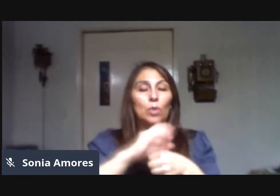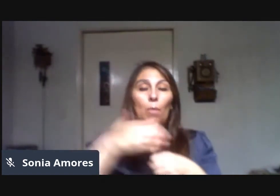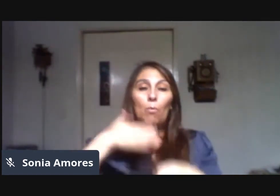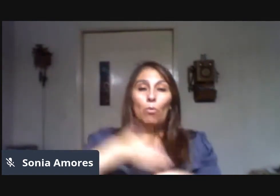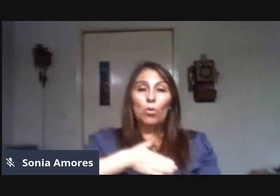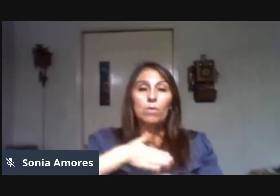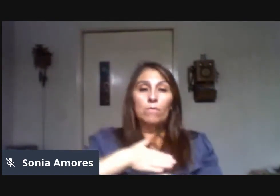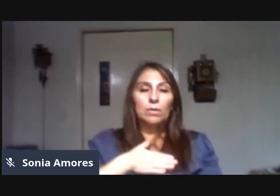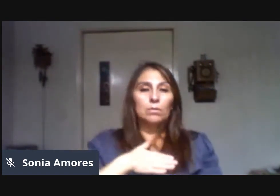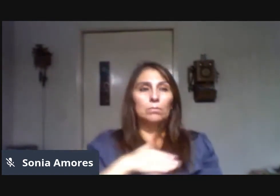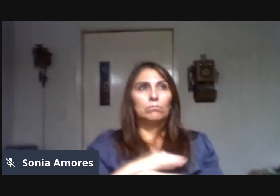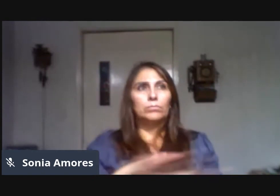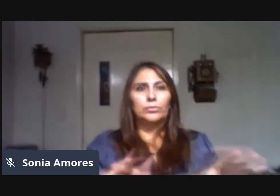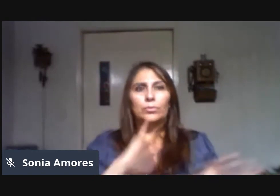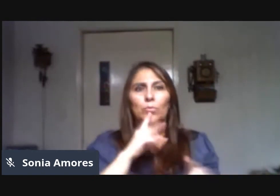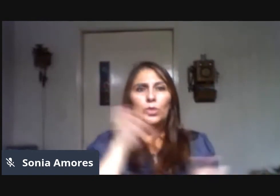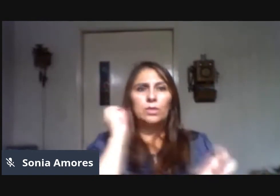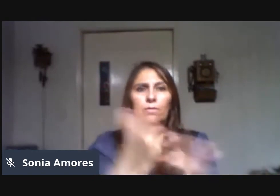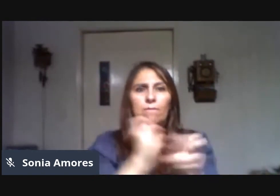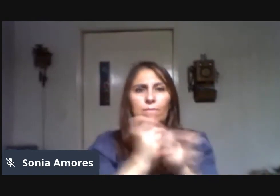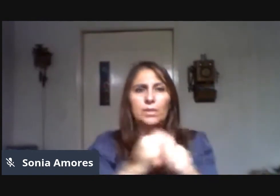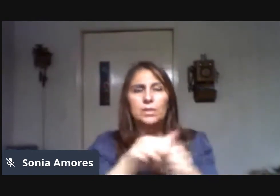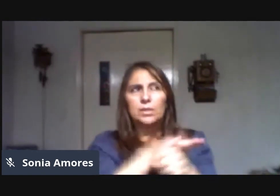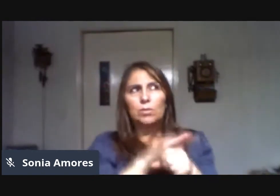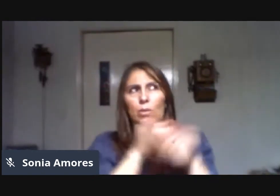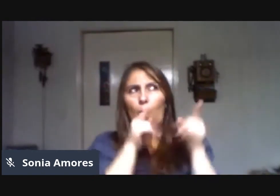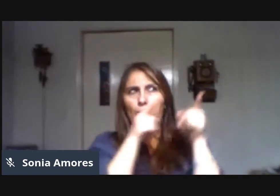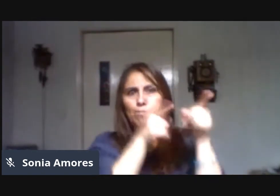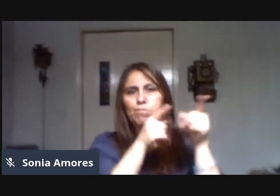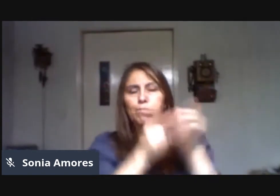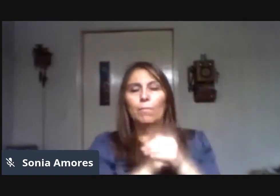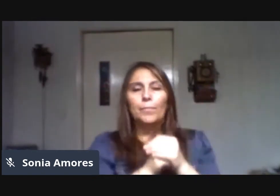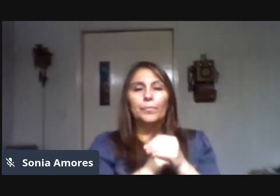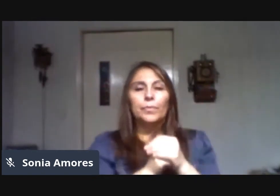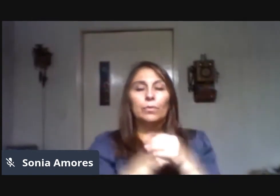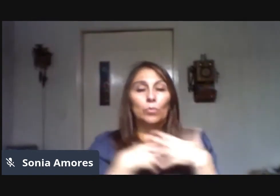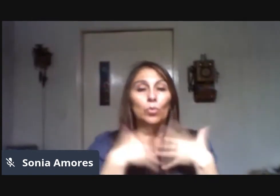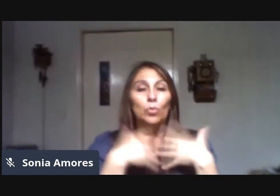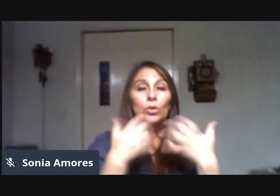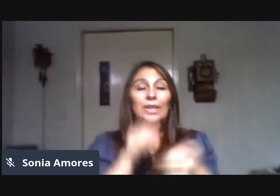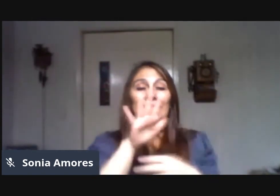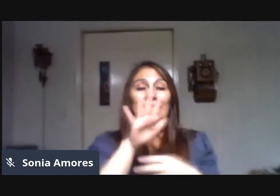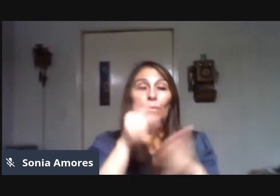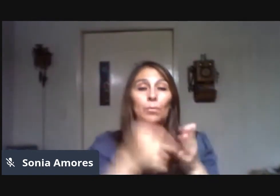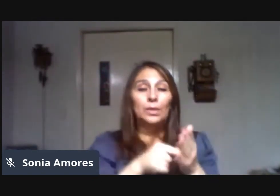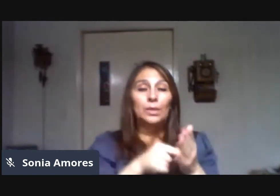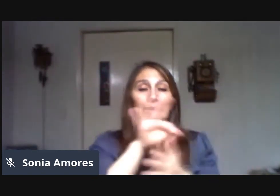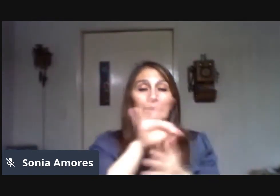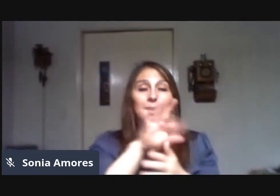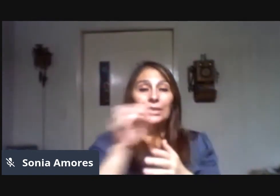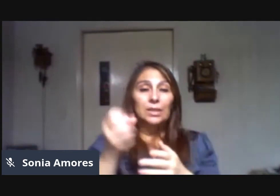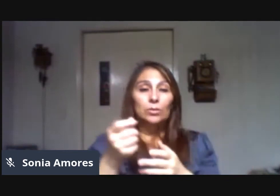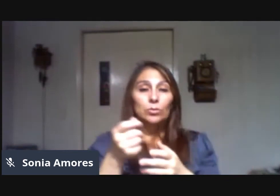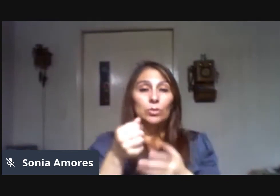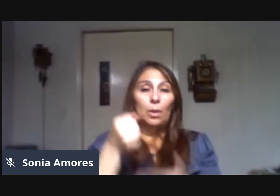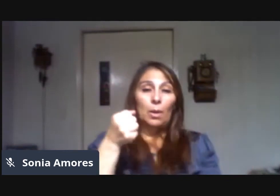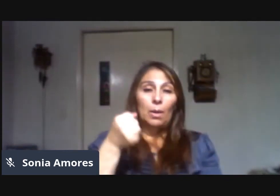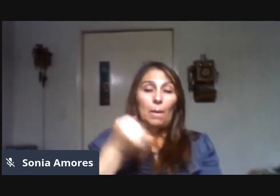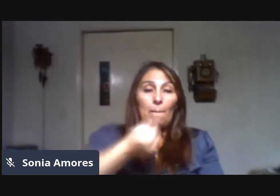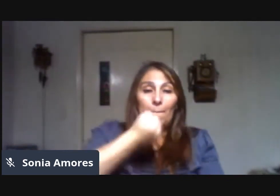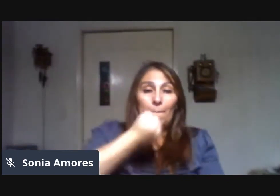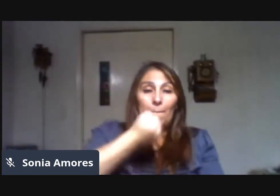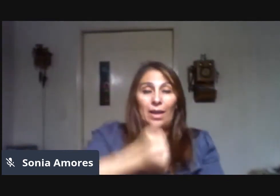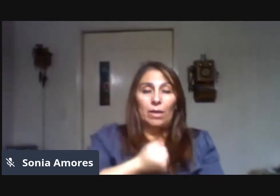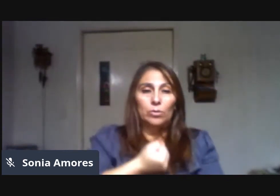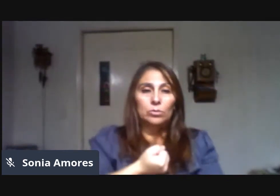un operativo, les cuento, aspiramos a entregar 5.300 mercados. Alcanzamos a entregar solamente 700 porque los bloqueos no